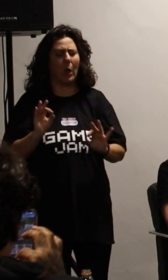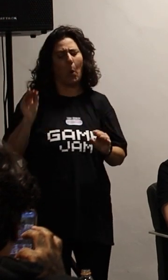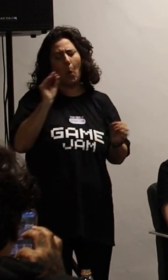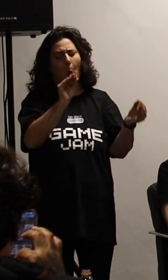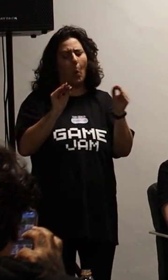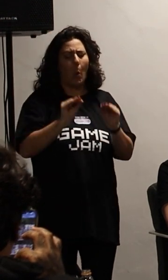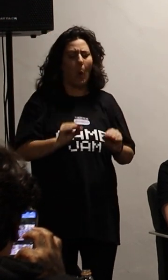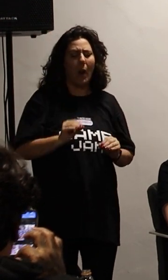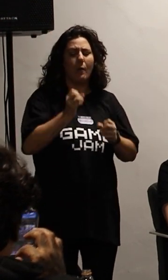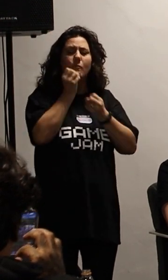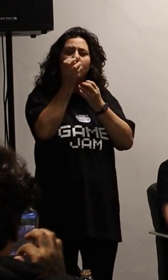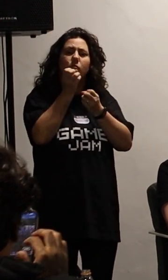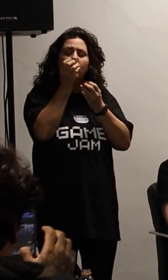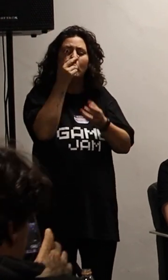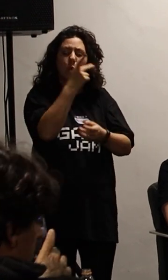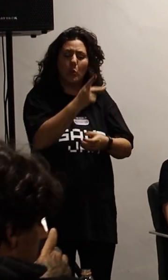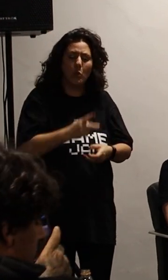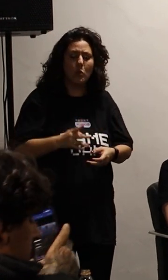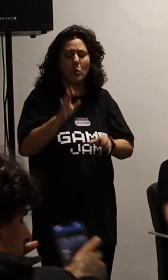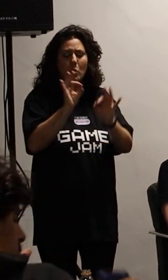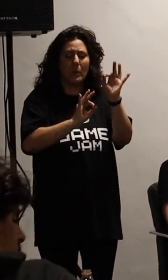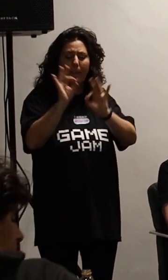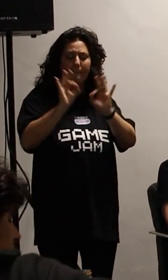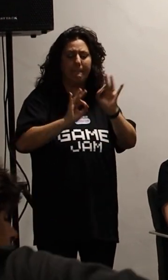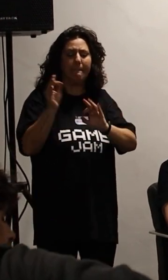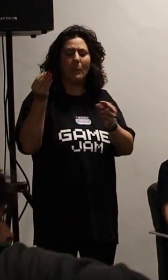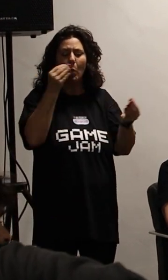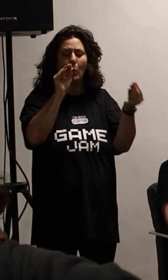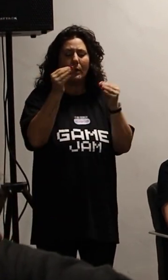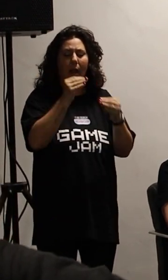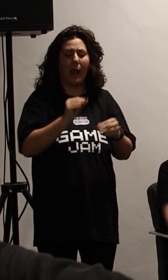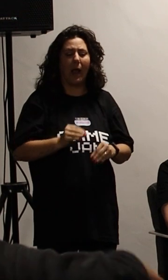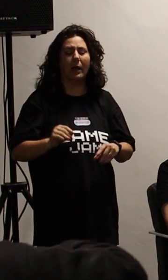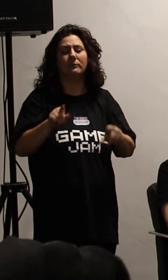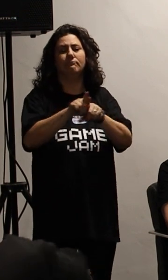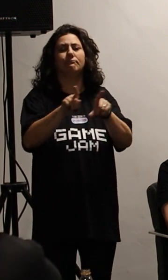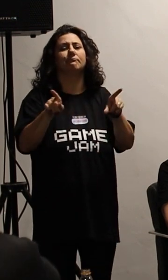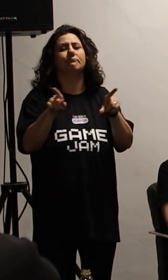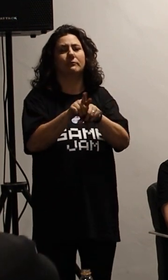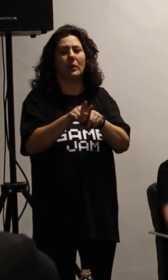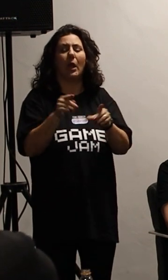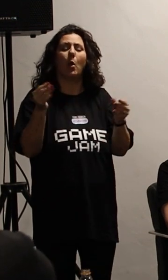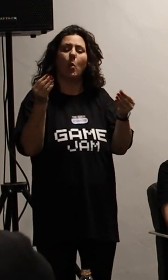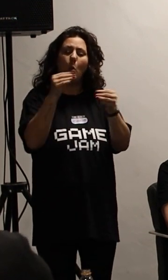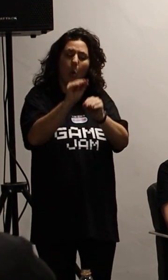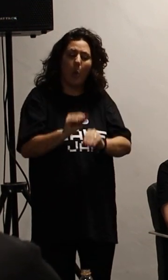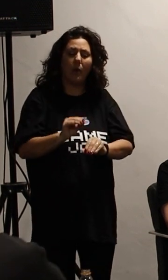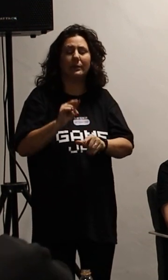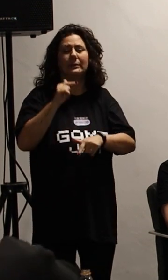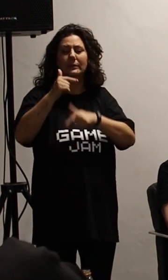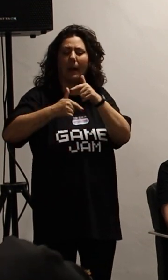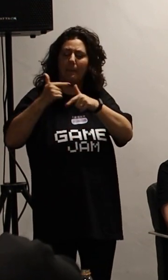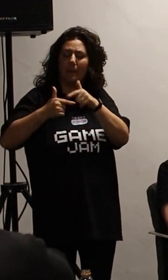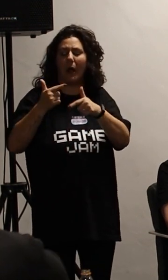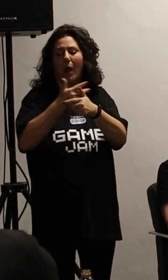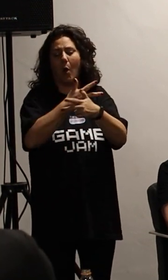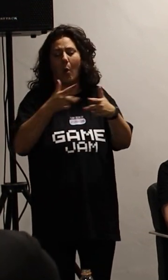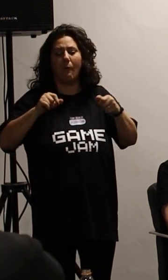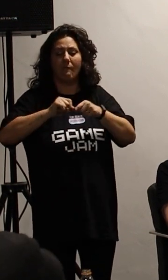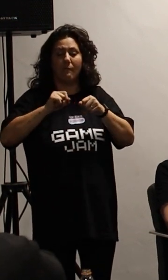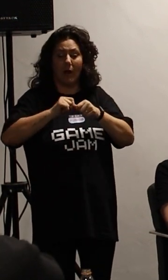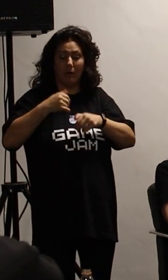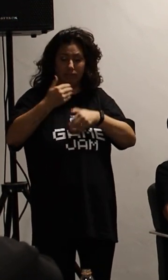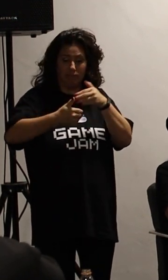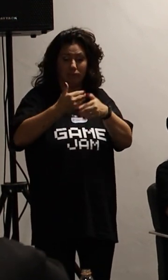as informações suas, fazer postagens, mesmo que seja esporadicamente, mas postando sobre o seu trabalho, as coisas que você faz.